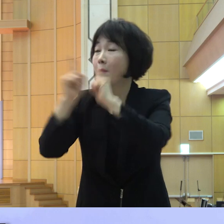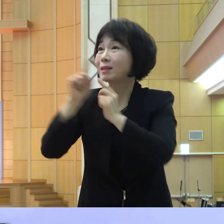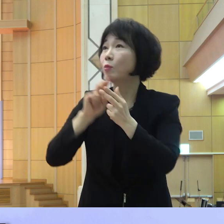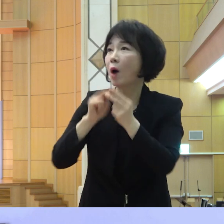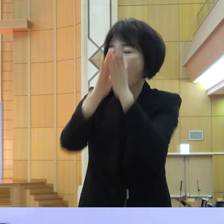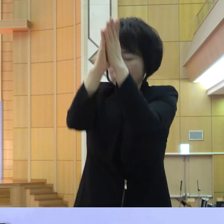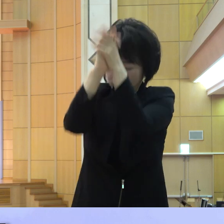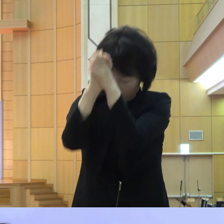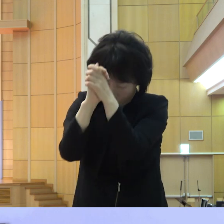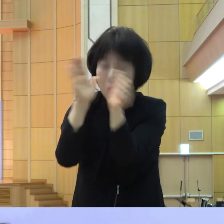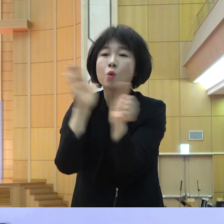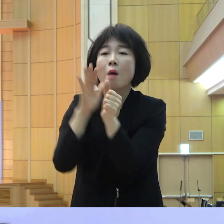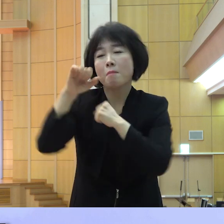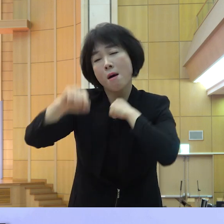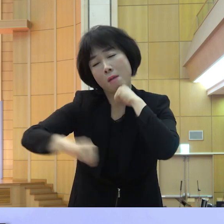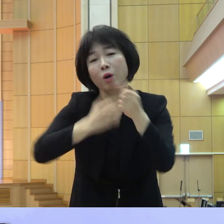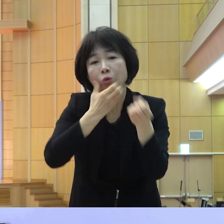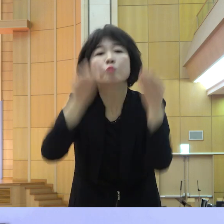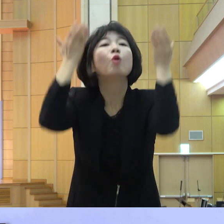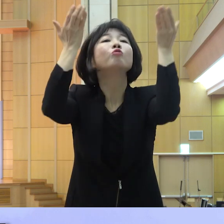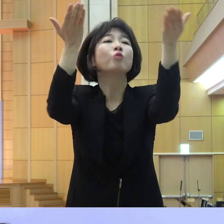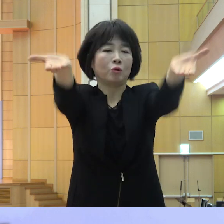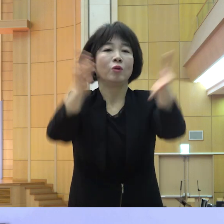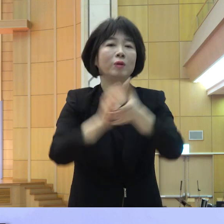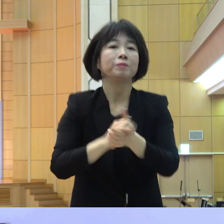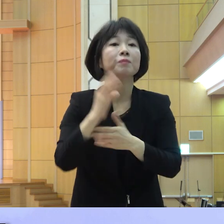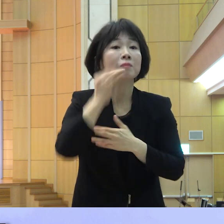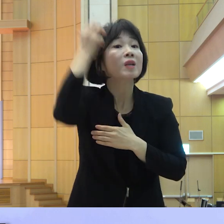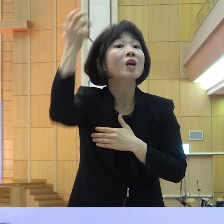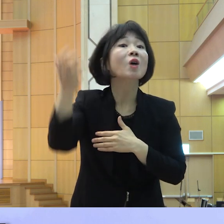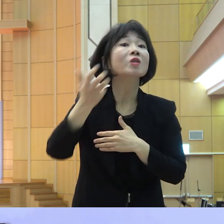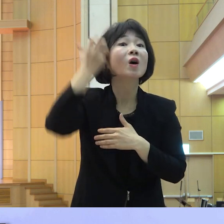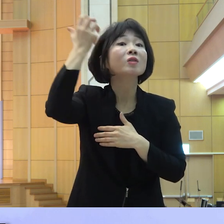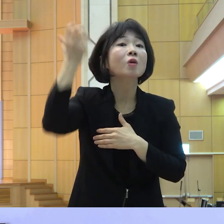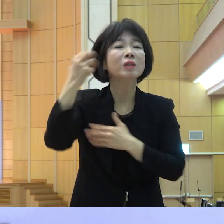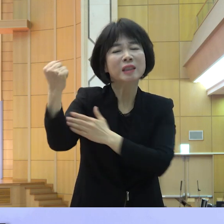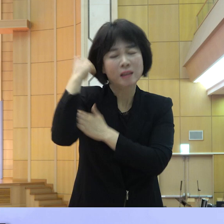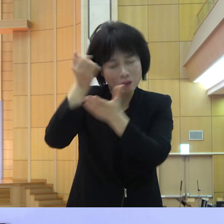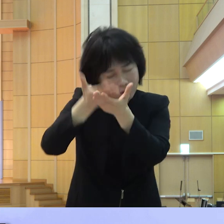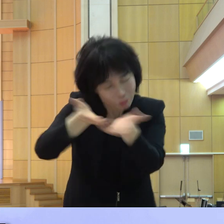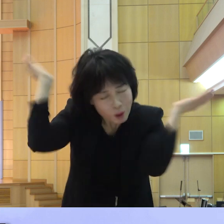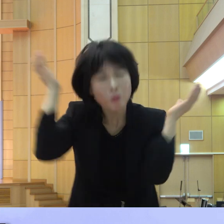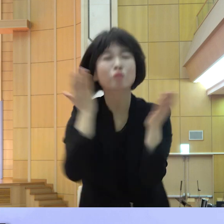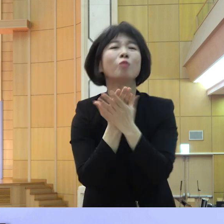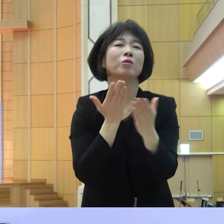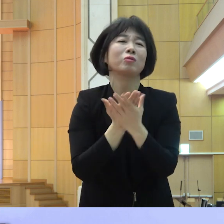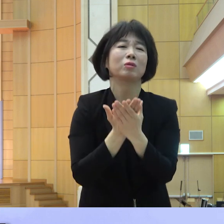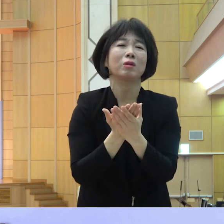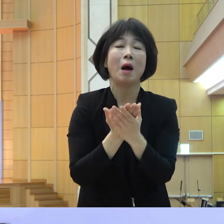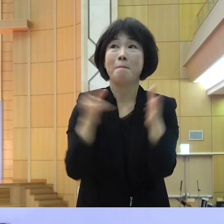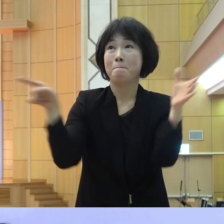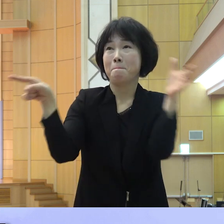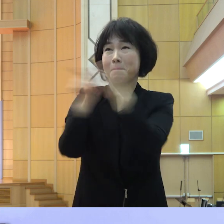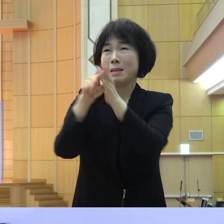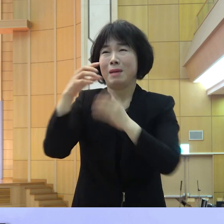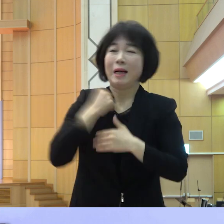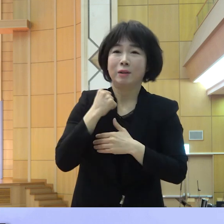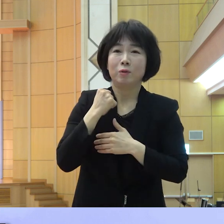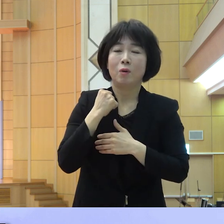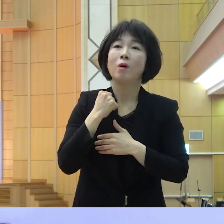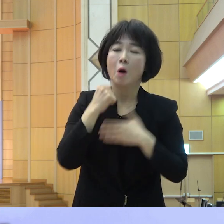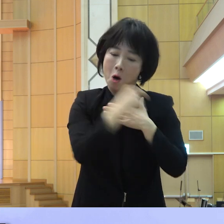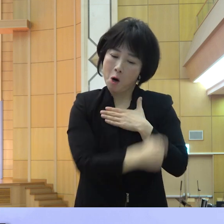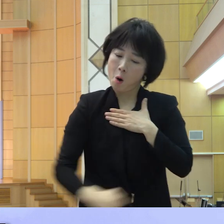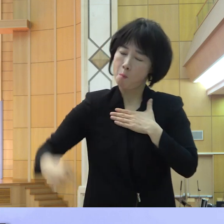말씀과 기도로 마음껏 축복을 빌 수 있도록 성령께서 역사하여 주시옵소서. 믿음으로 저희들은